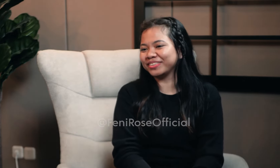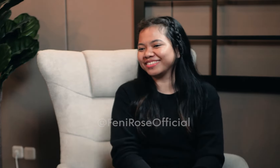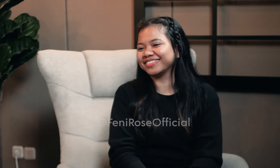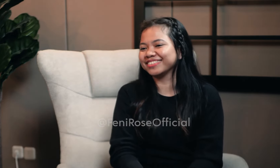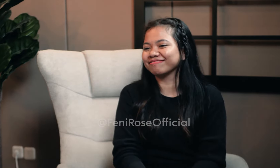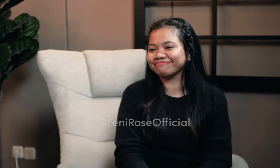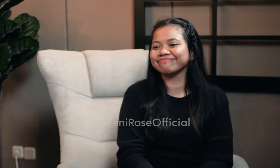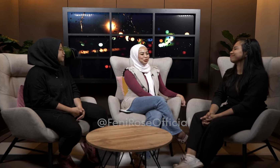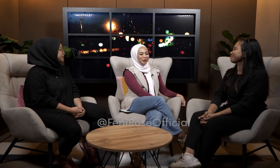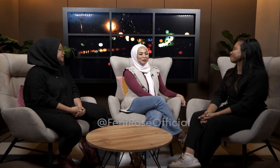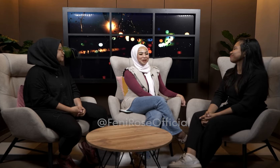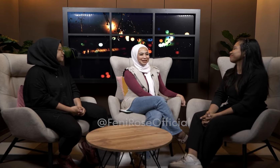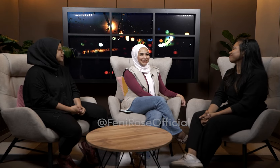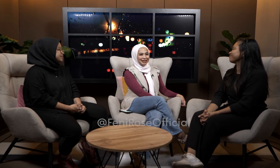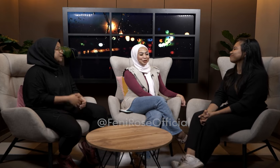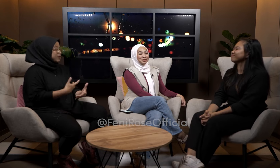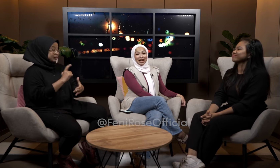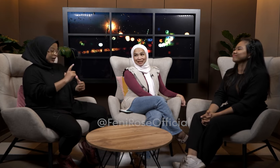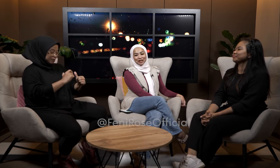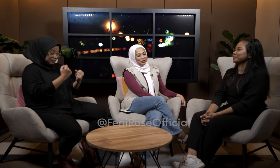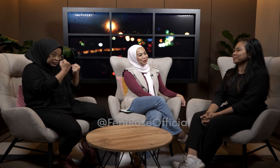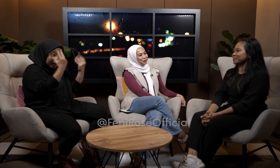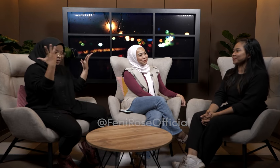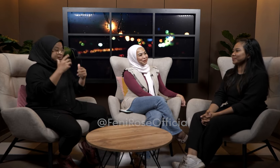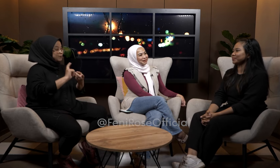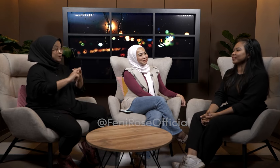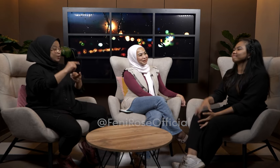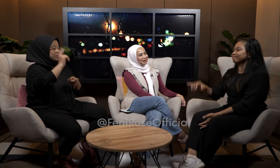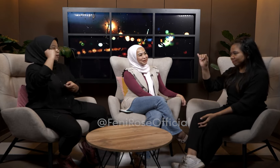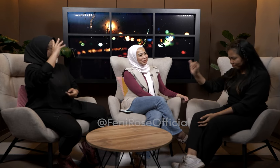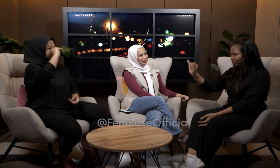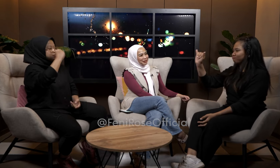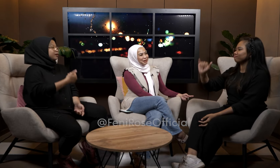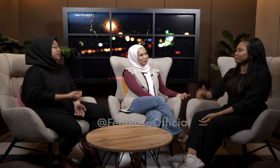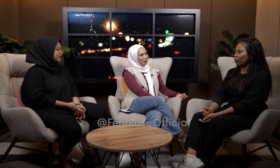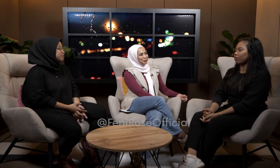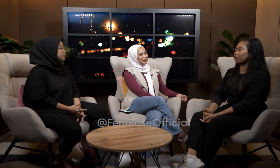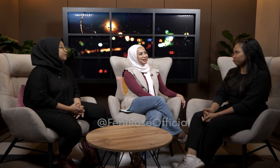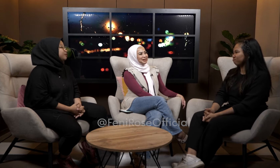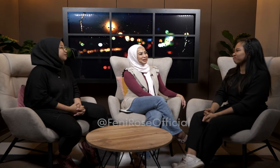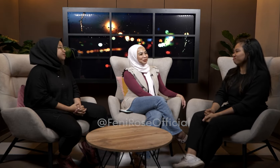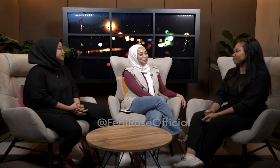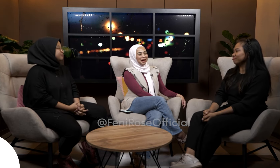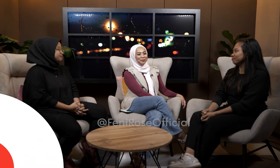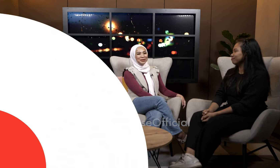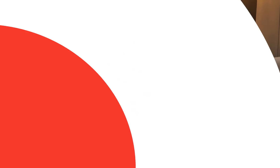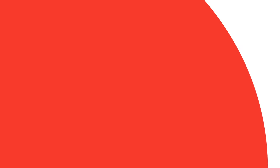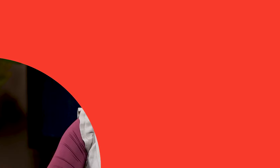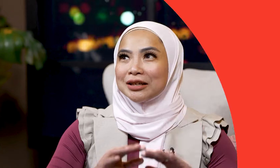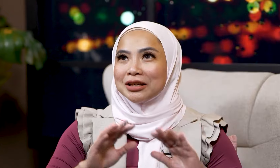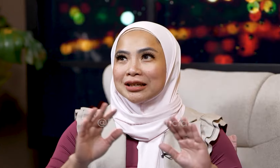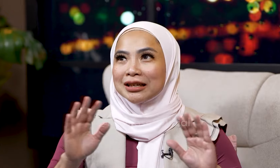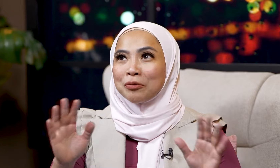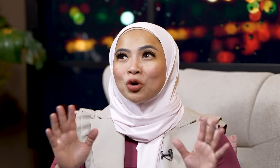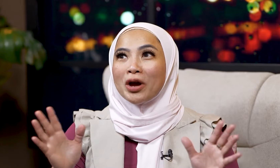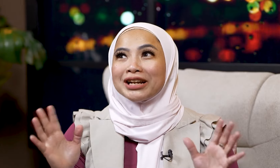supayaay gitu supaya Gimana caranya tetap jelas gitu ya untuk teman tuli di rumah keluarga